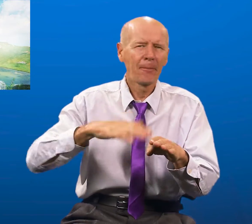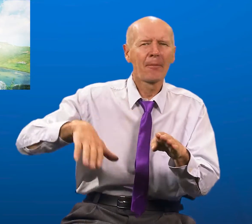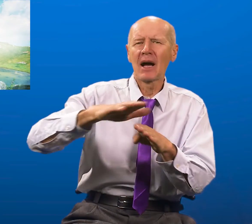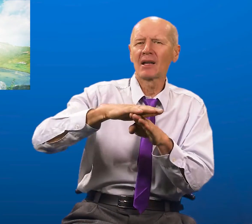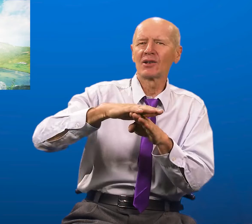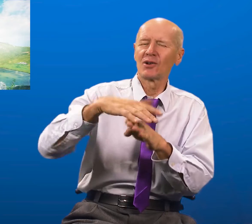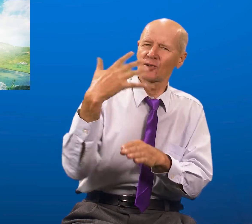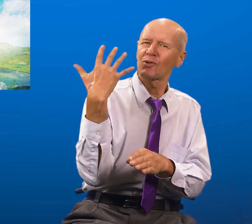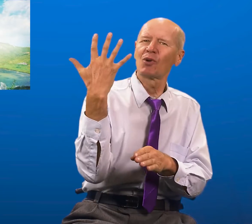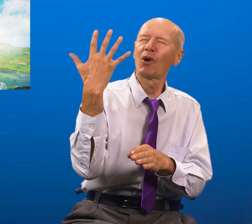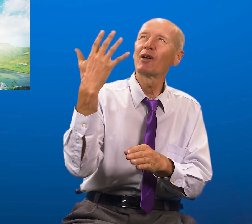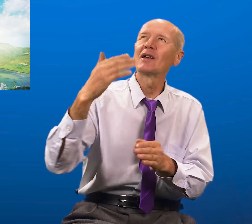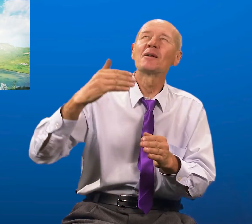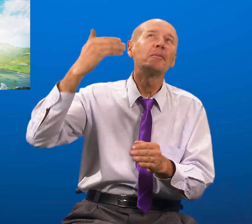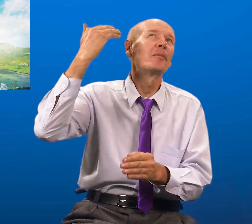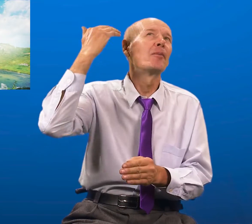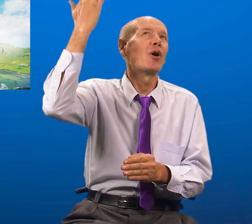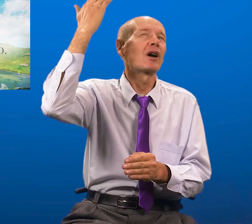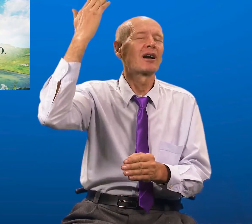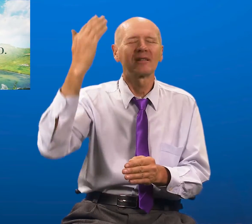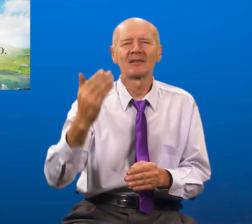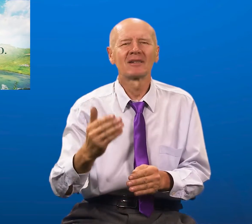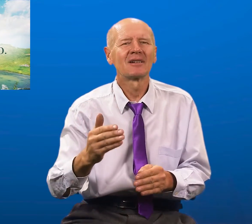под рукой Всевышнего,